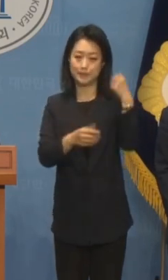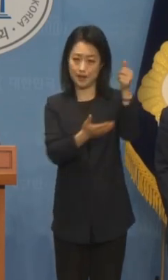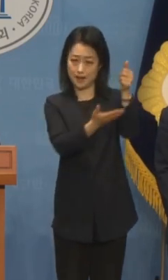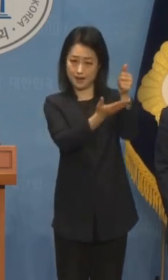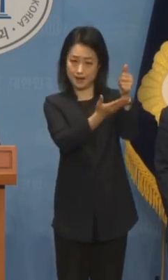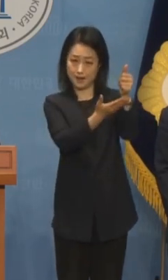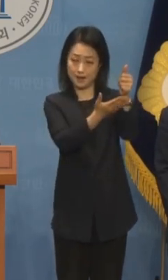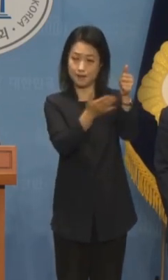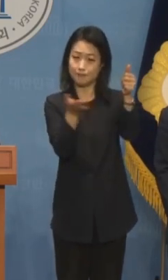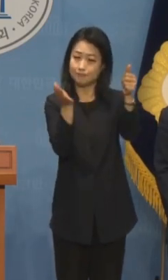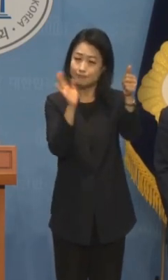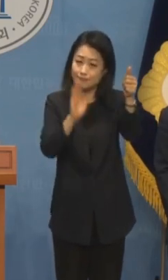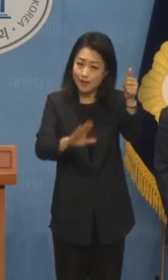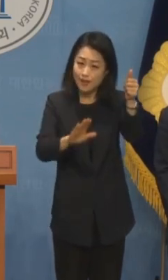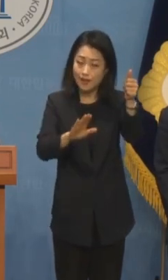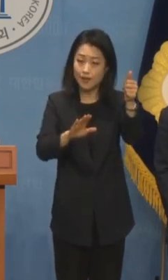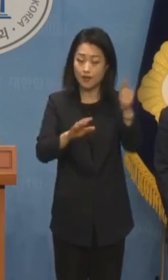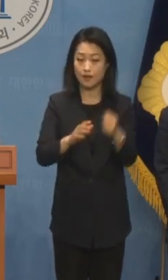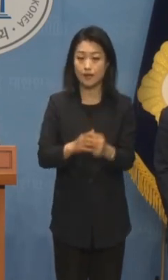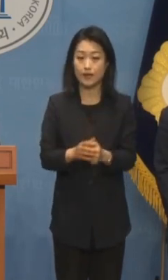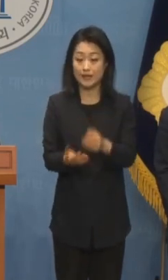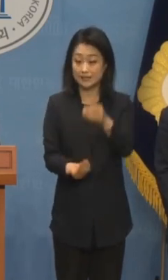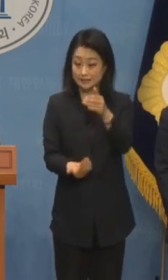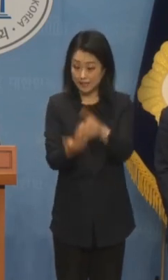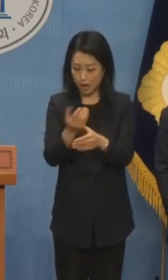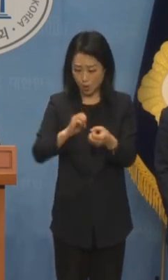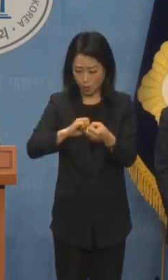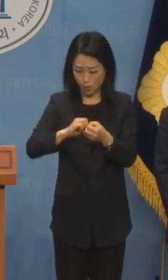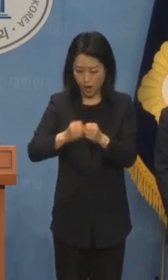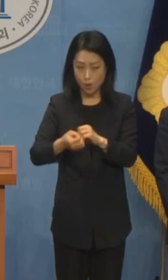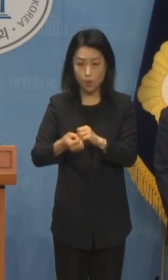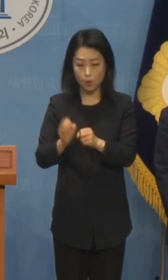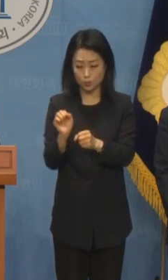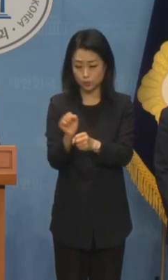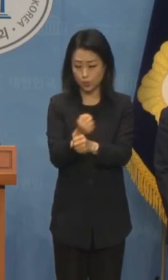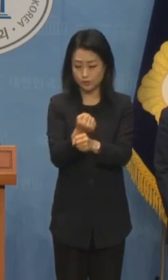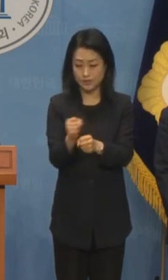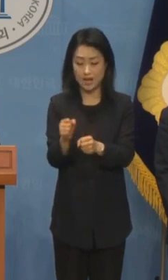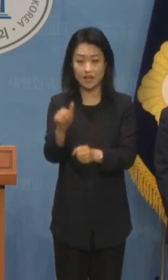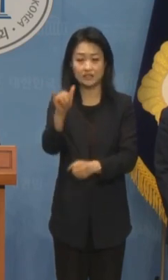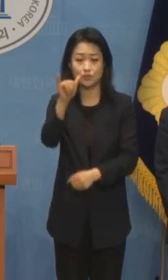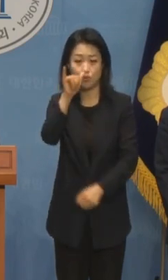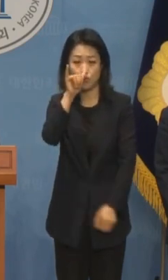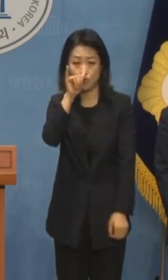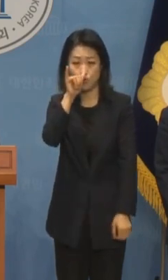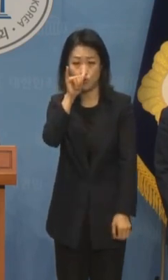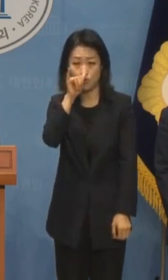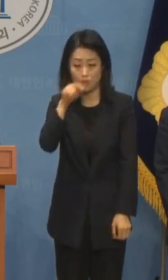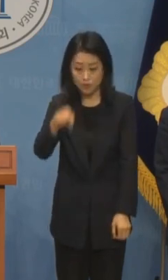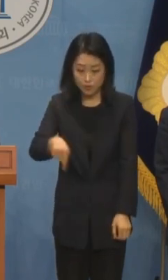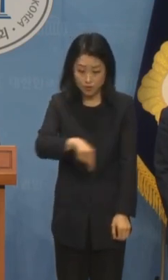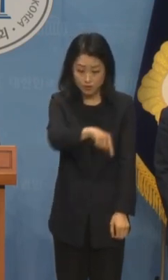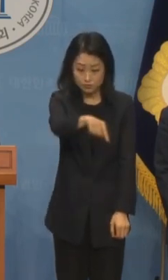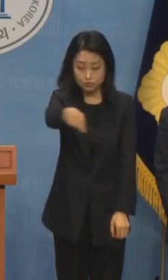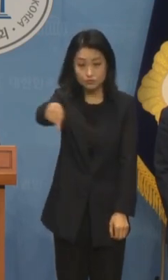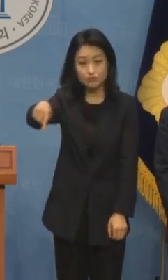그런데 왜곡 사건을 조작하고 있는 수사